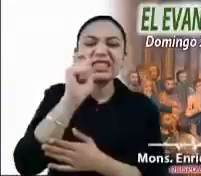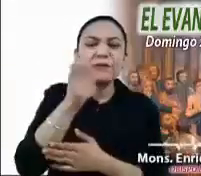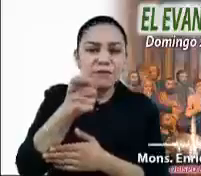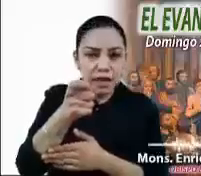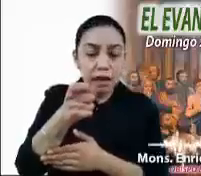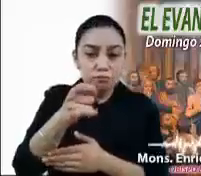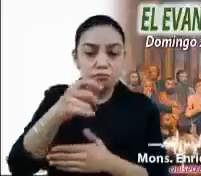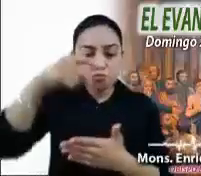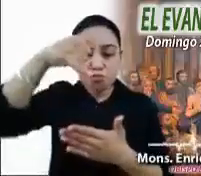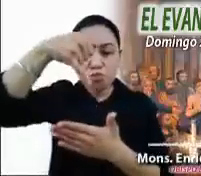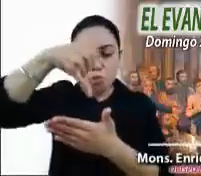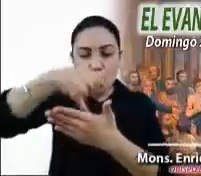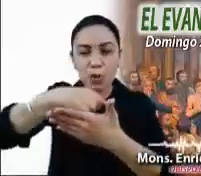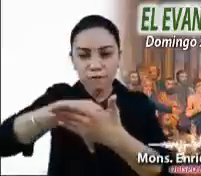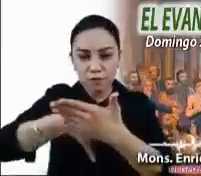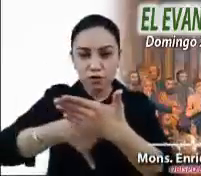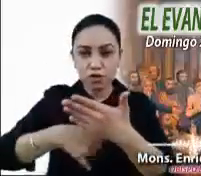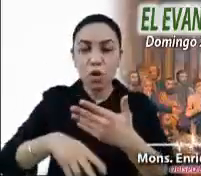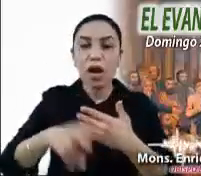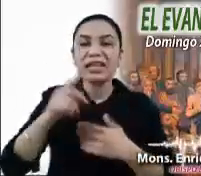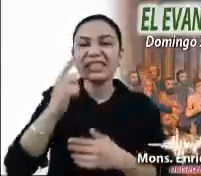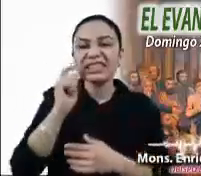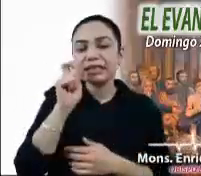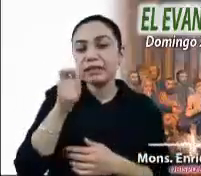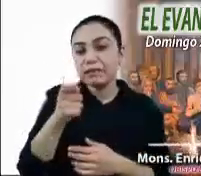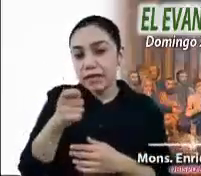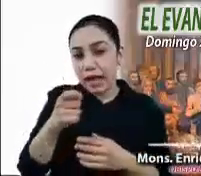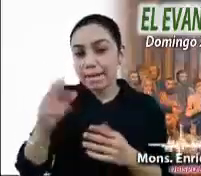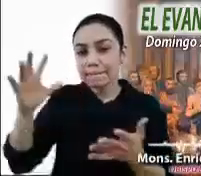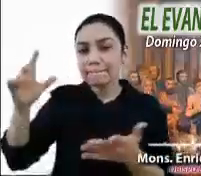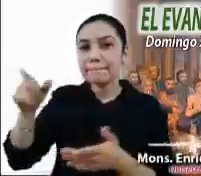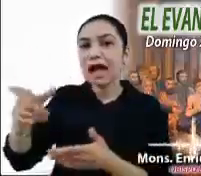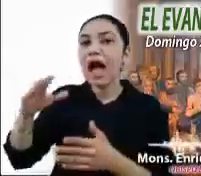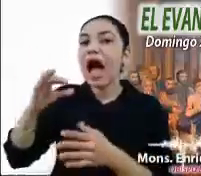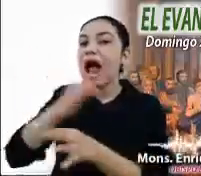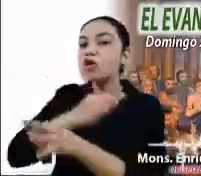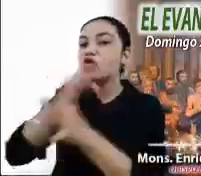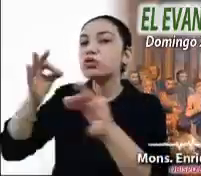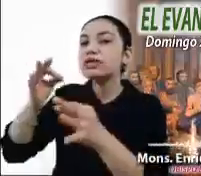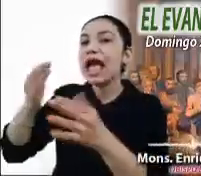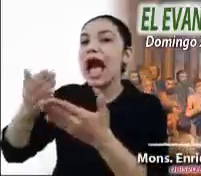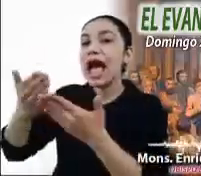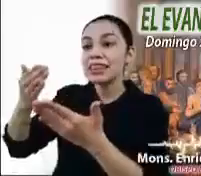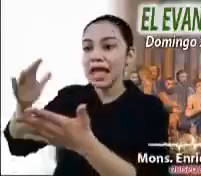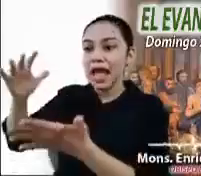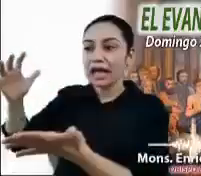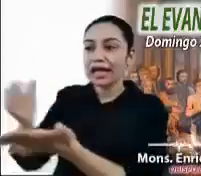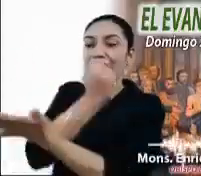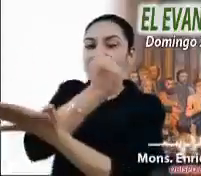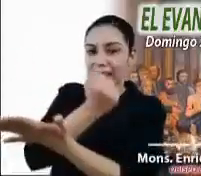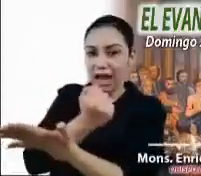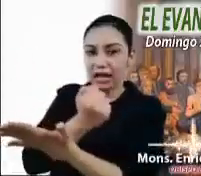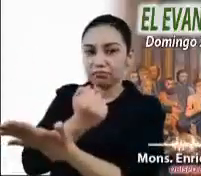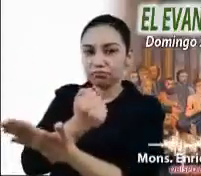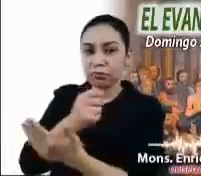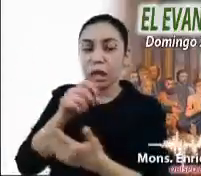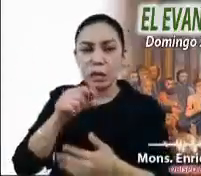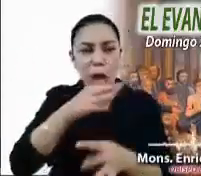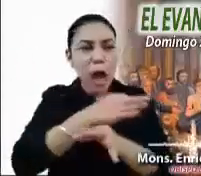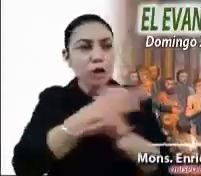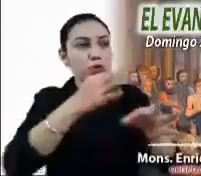profundo. Es anuncio de una victoria y por lo tanto anuncio de un bien, de alegría, de